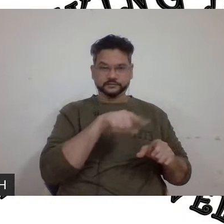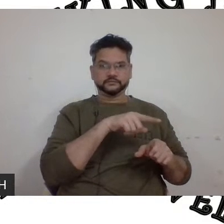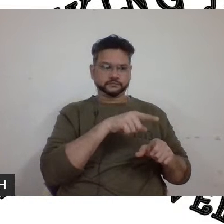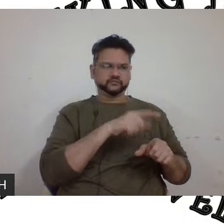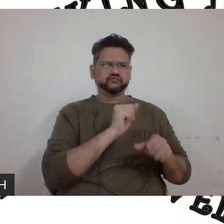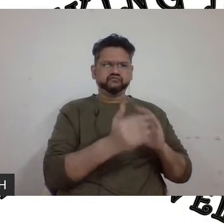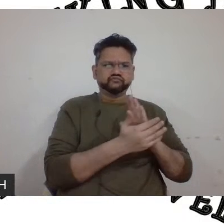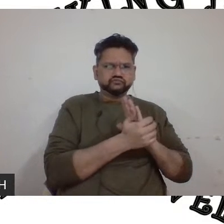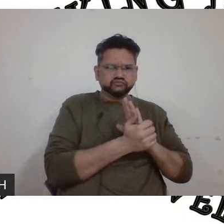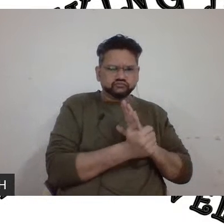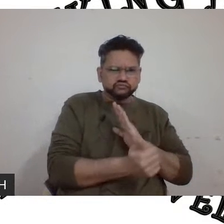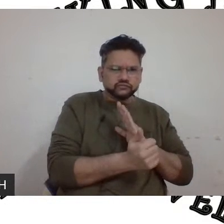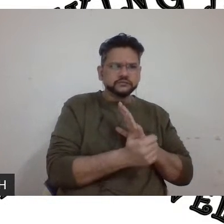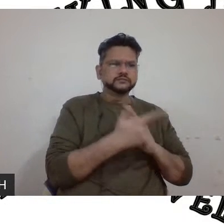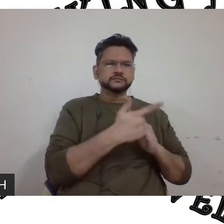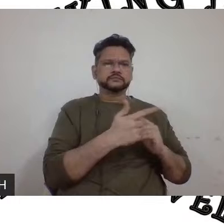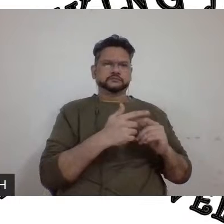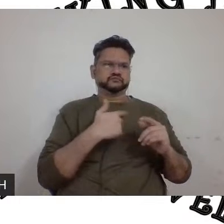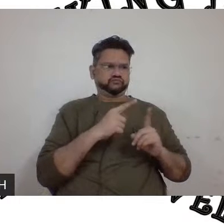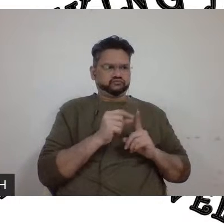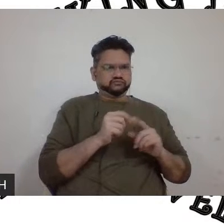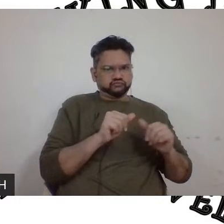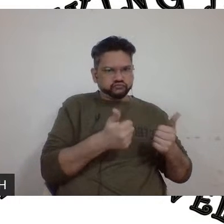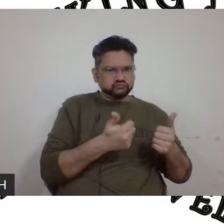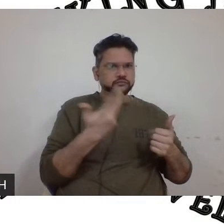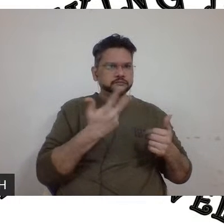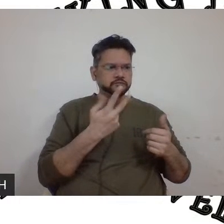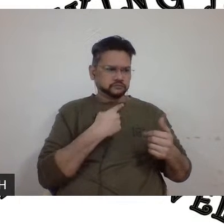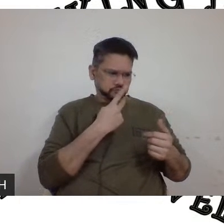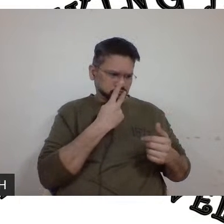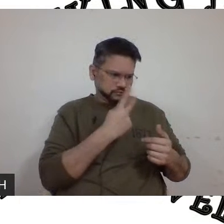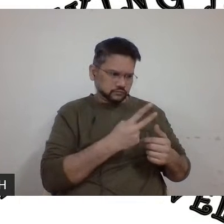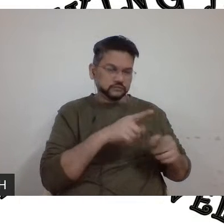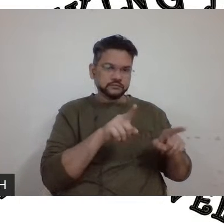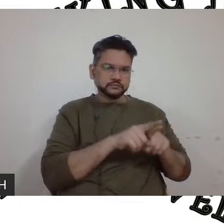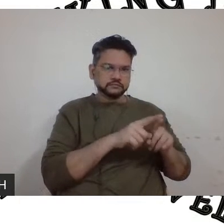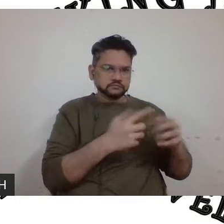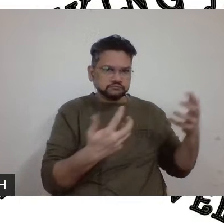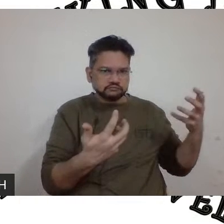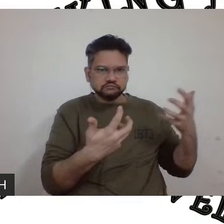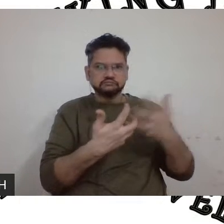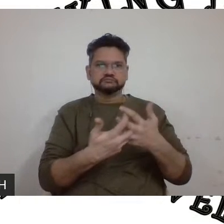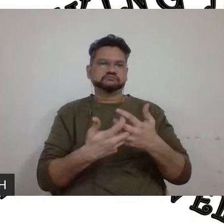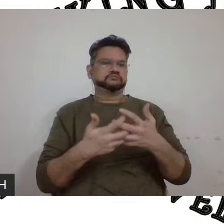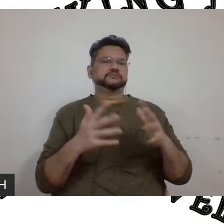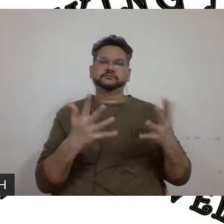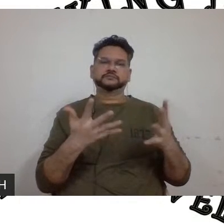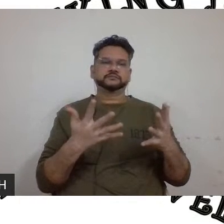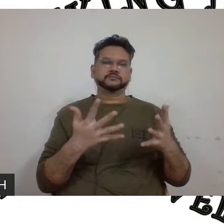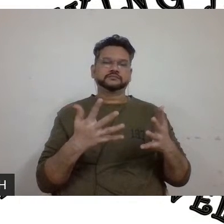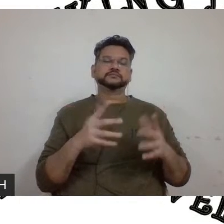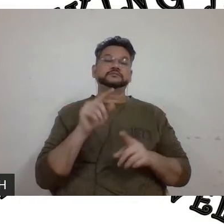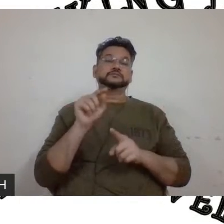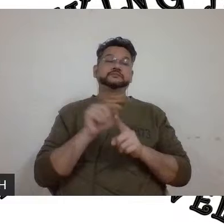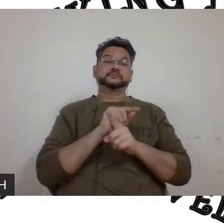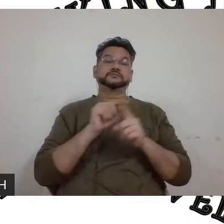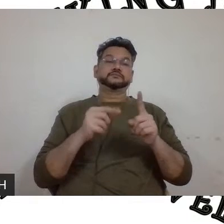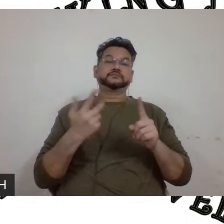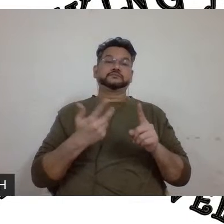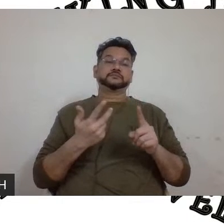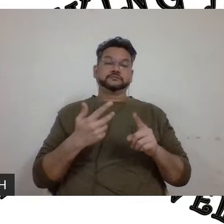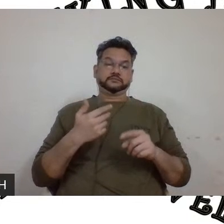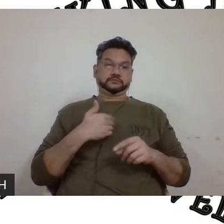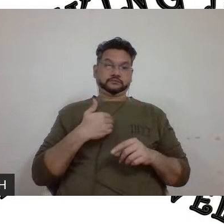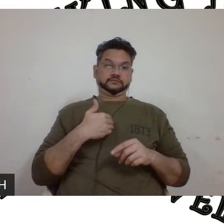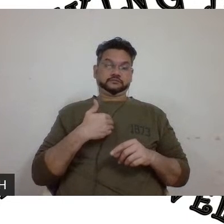जाता। मैक्सिममली रिजर्वेशन का फायदा देने में हमारा